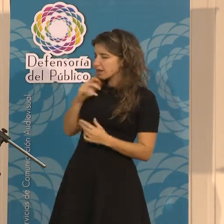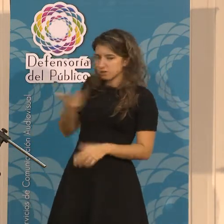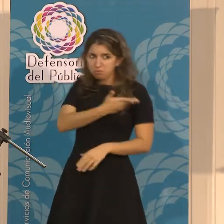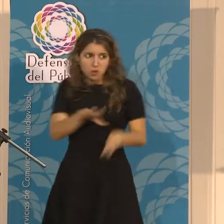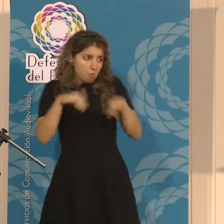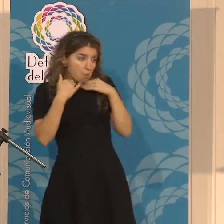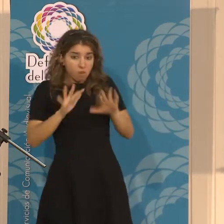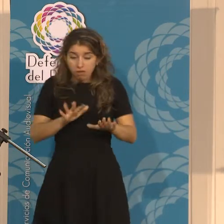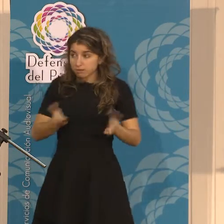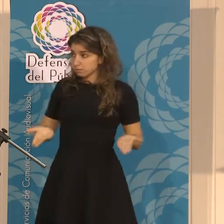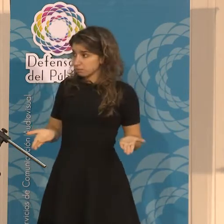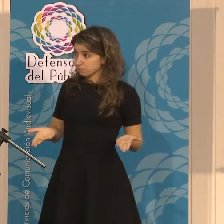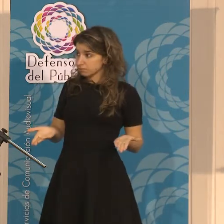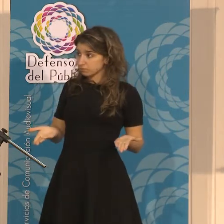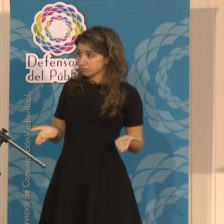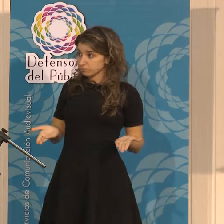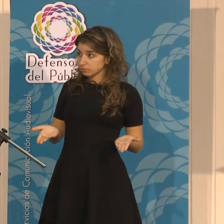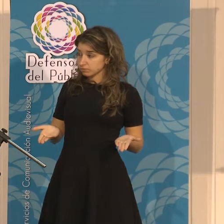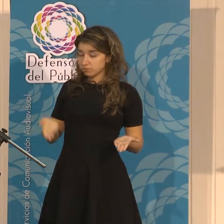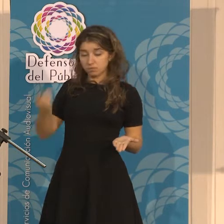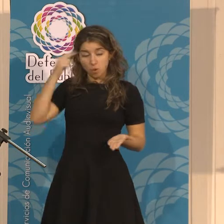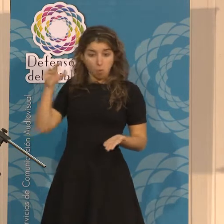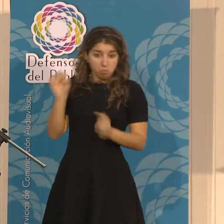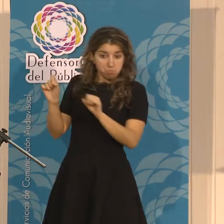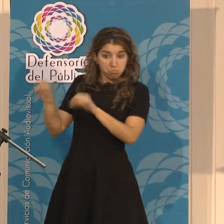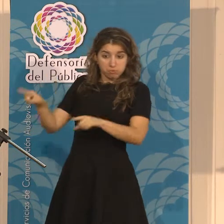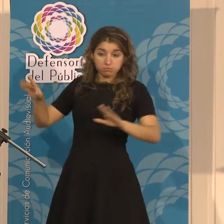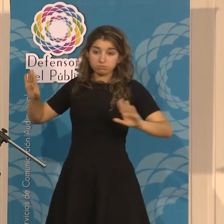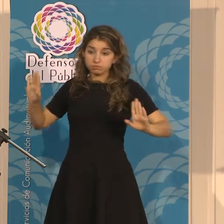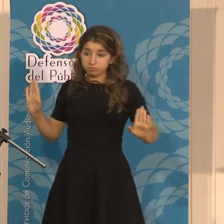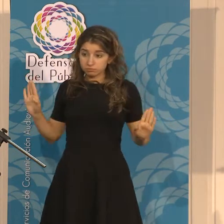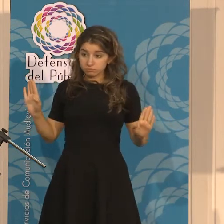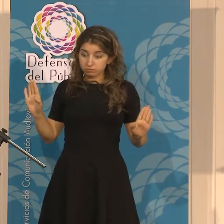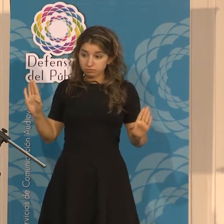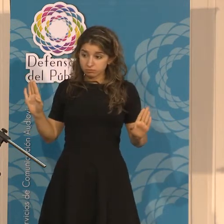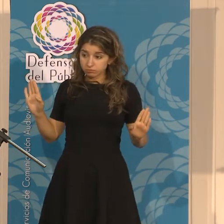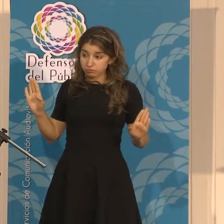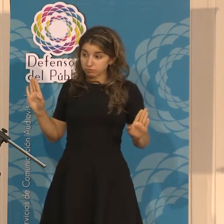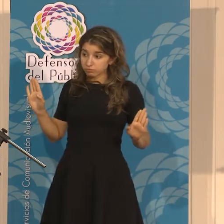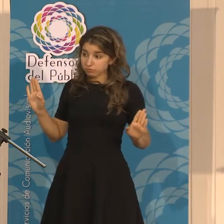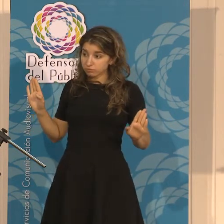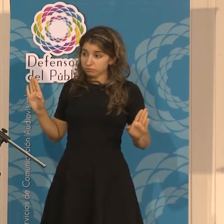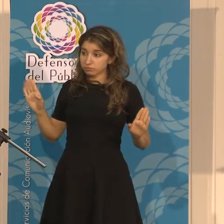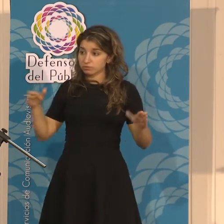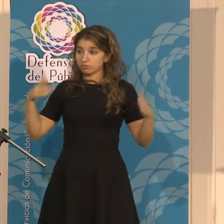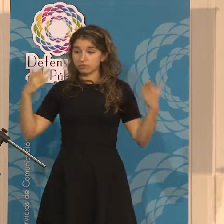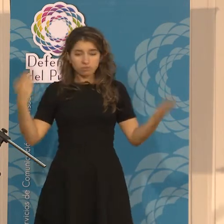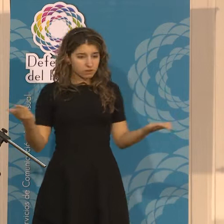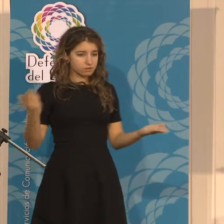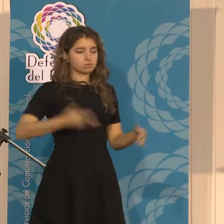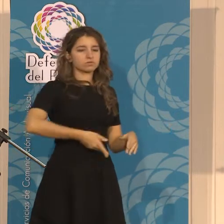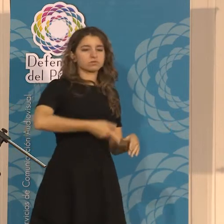sus gentes así que me parece habría que destinar más fortalecer el destino de recursos